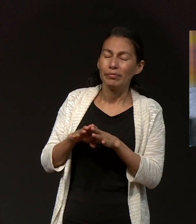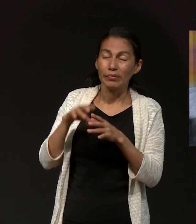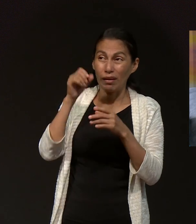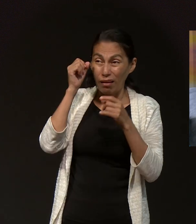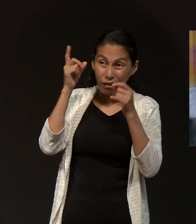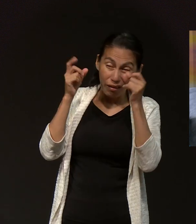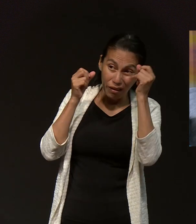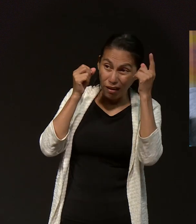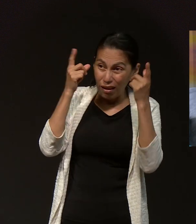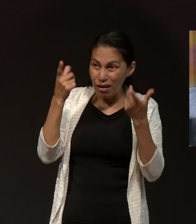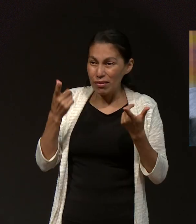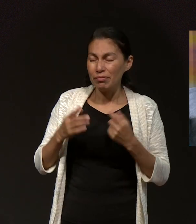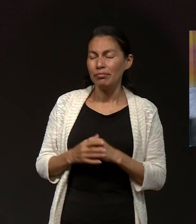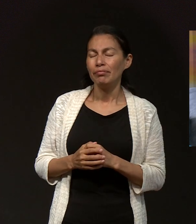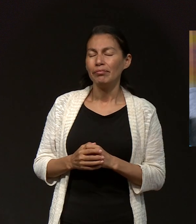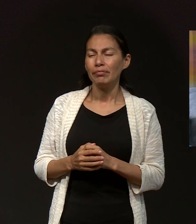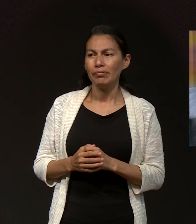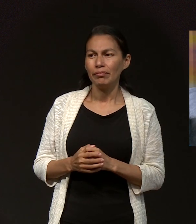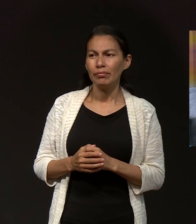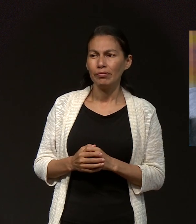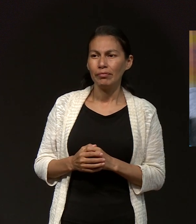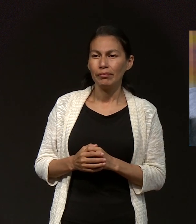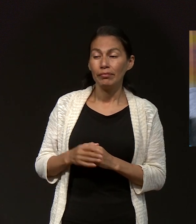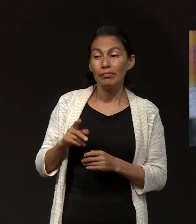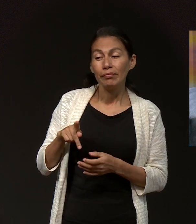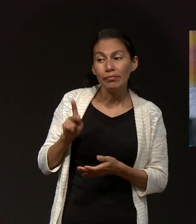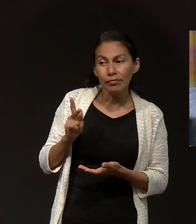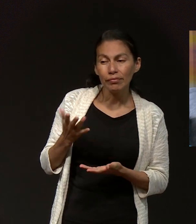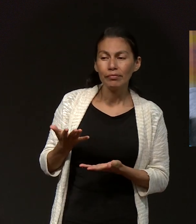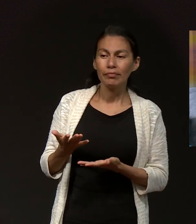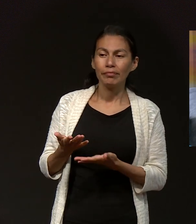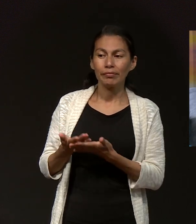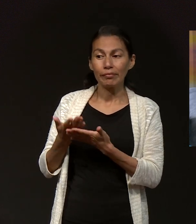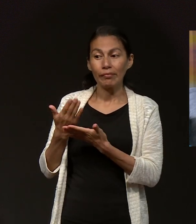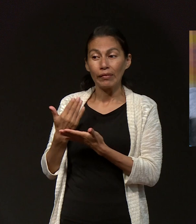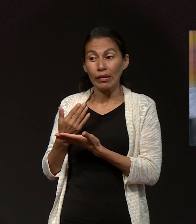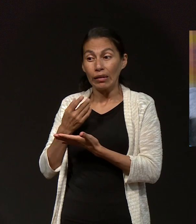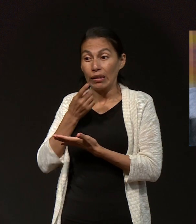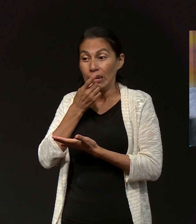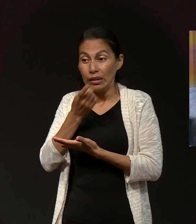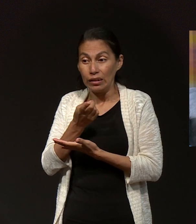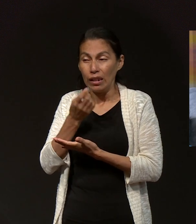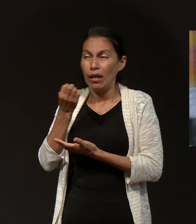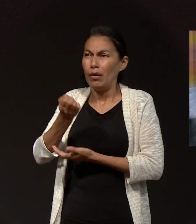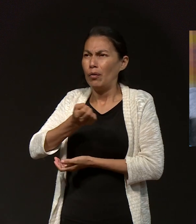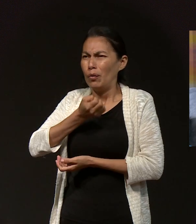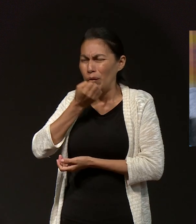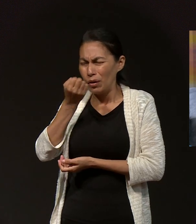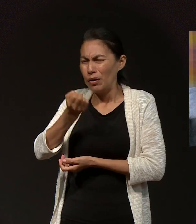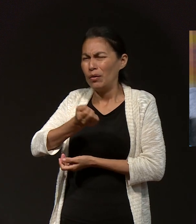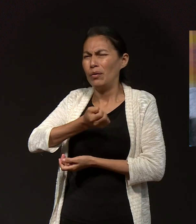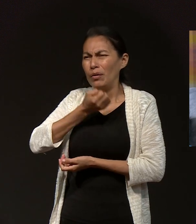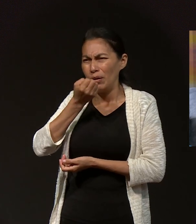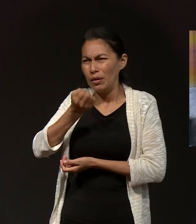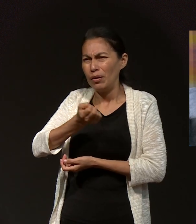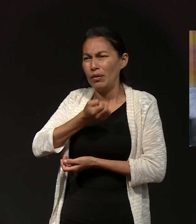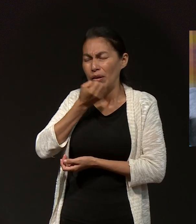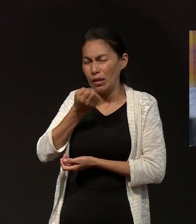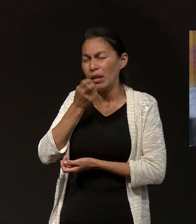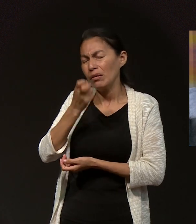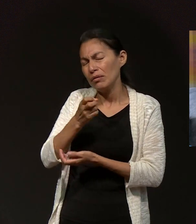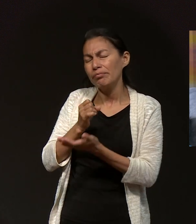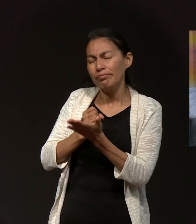uno siempre tiene ideas. Nada más que, como lo decía desde el principio, siempre ponemos todo en oración.